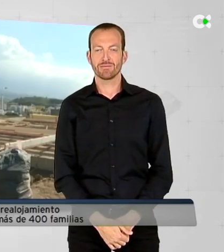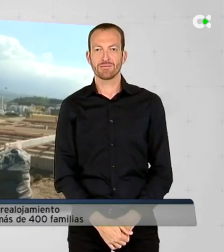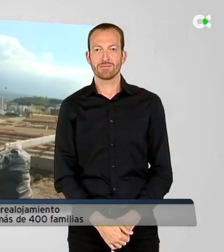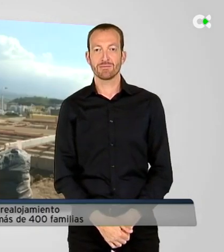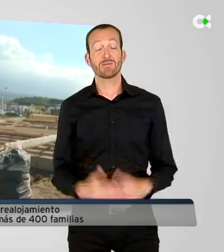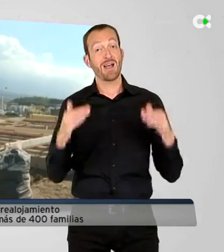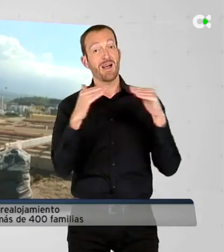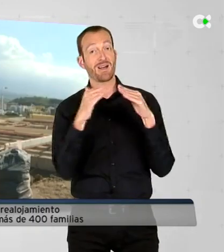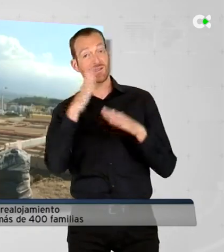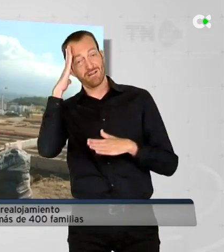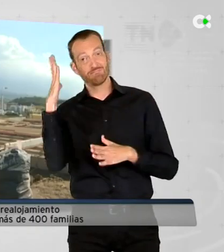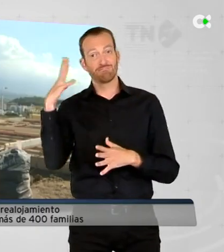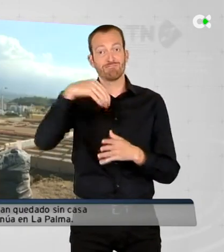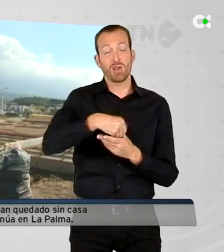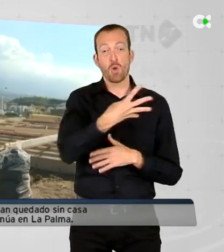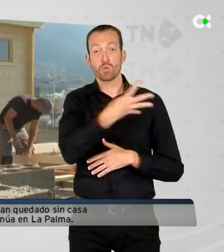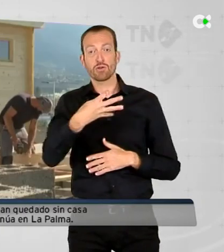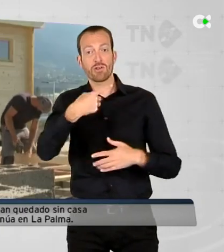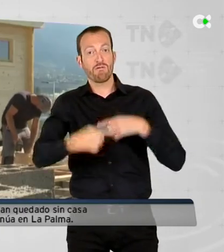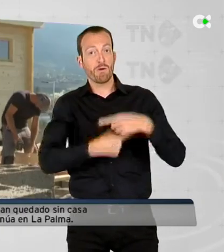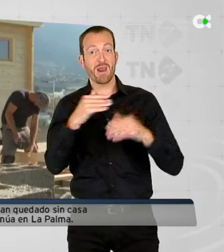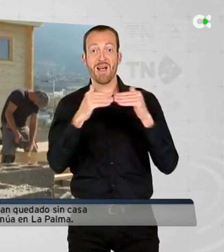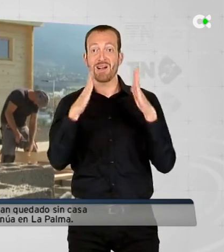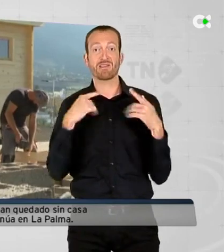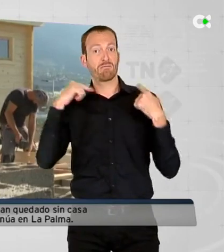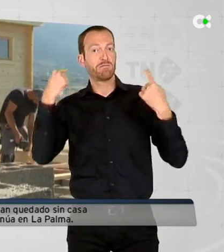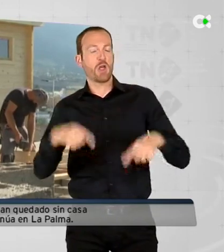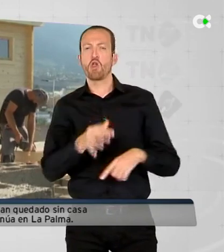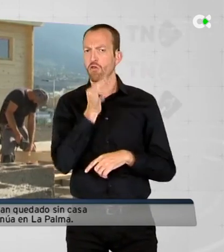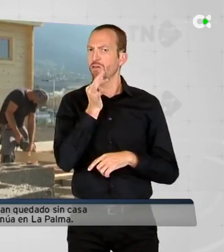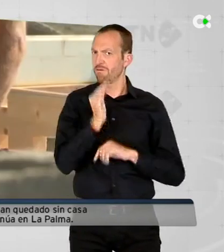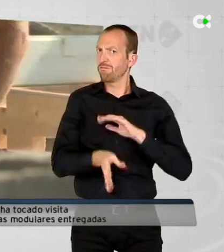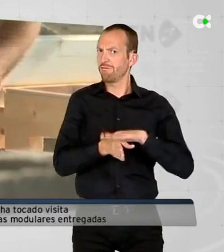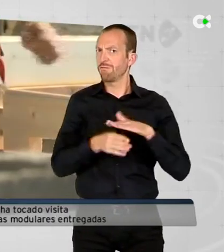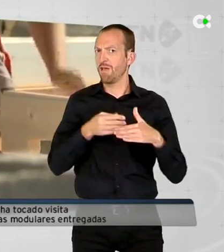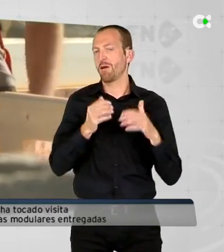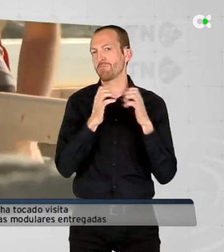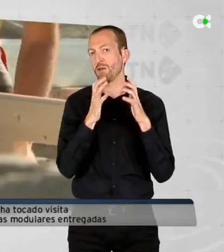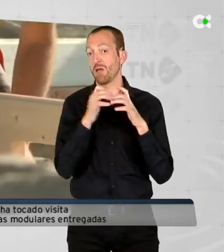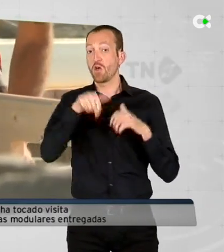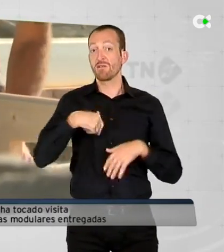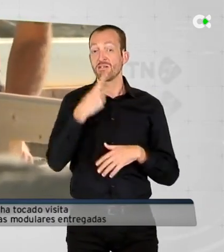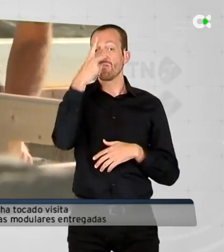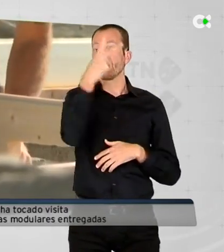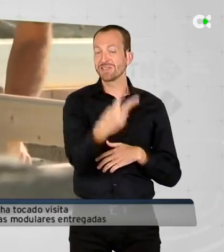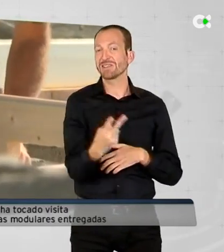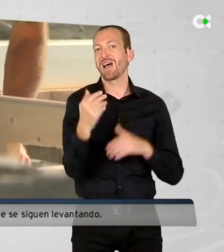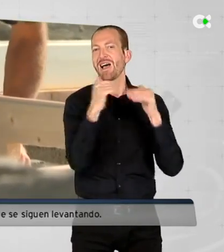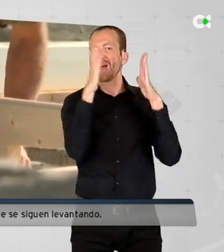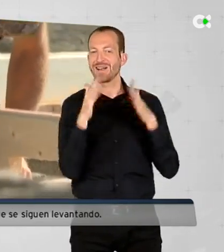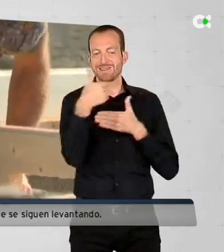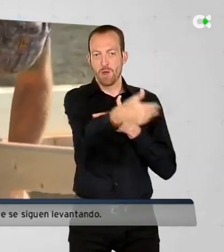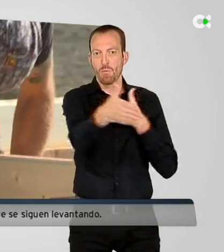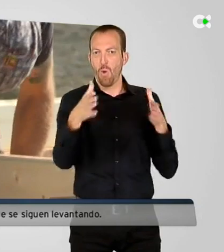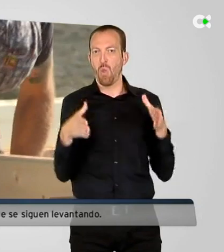El realojamiento de las más de 400 familias que se han quedado sin casa continúa en La Palma. Hoy ha tocado visita a las viviendas modulares entregadas y a